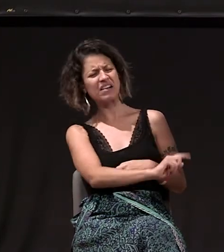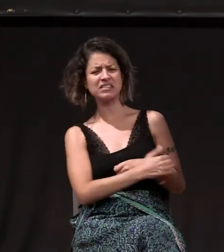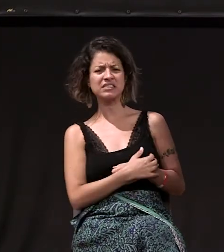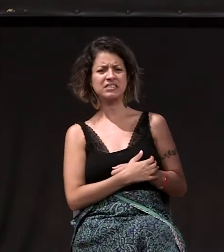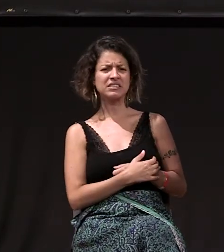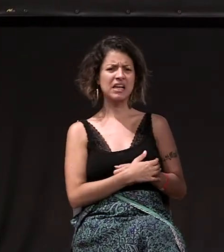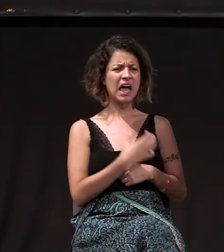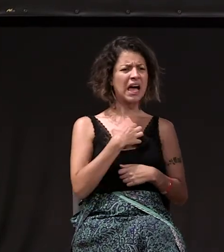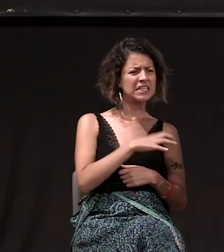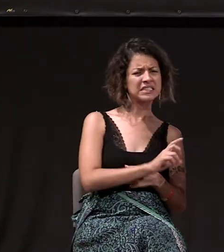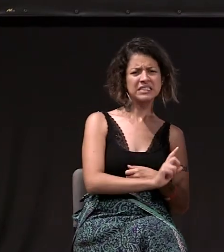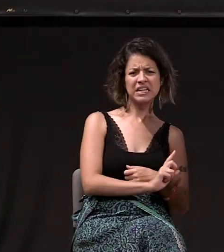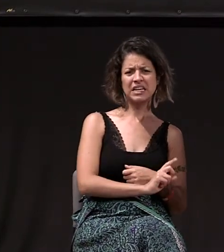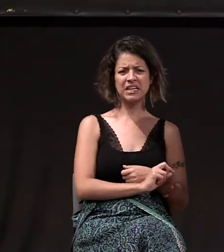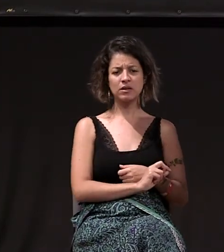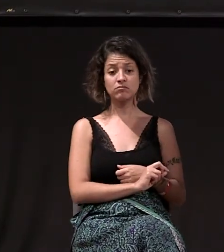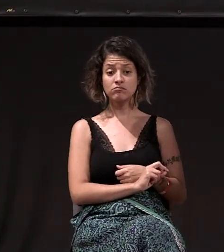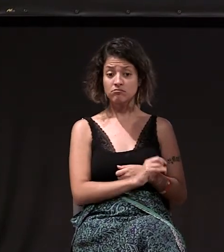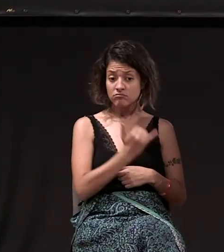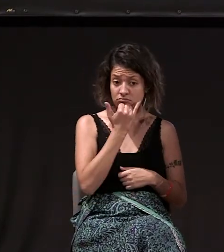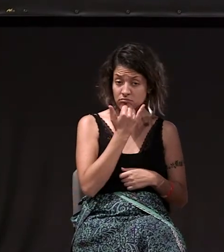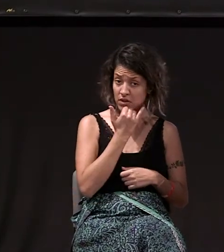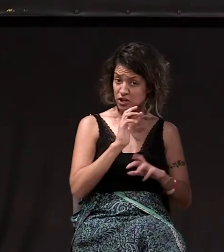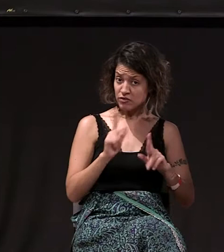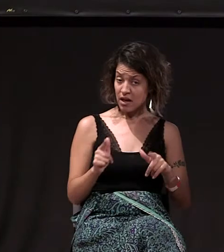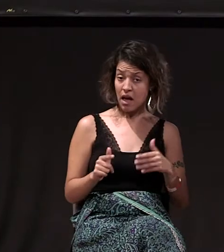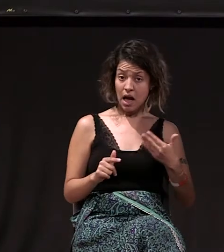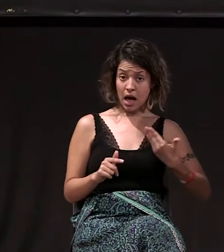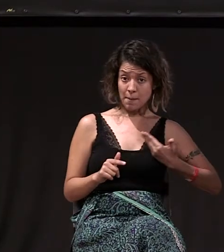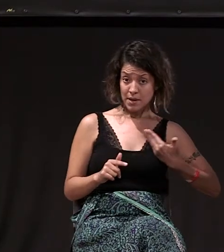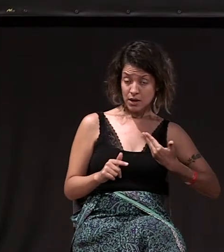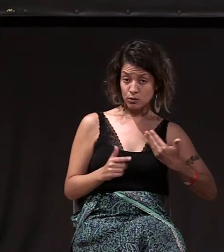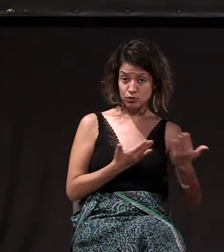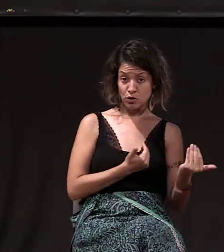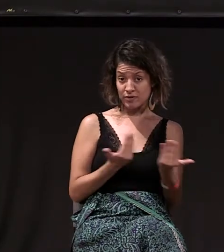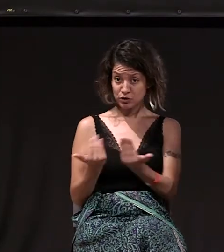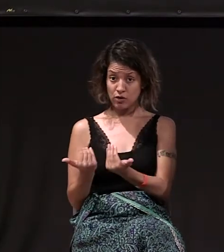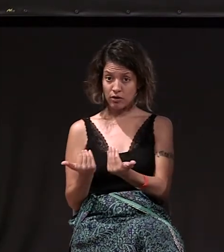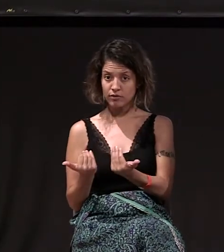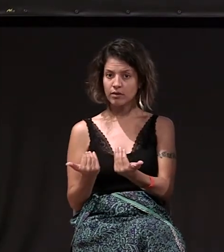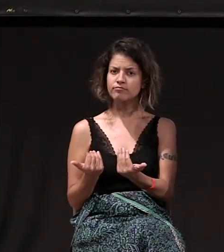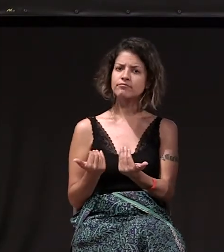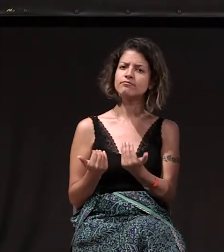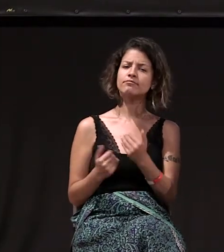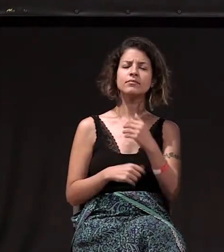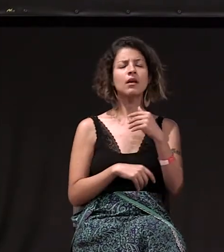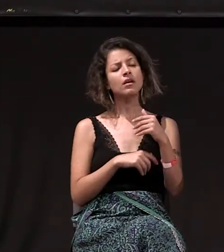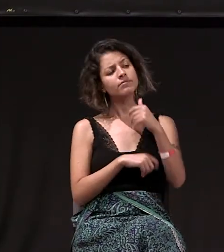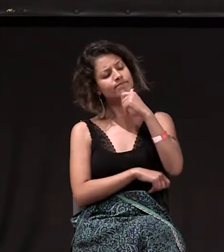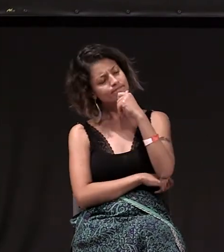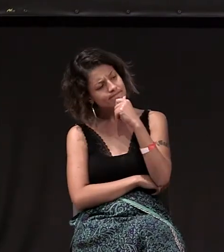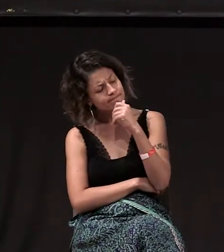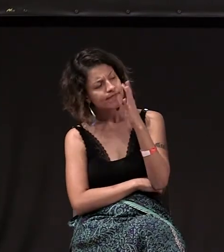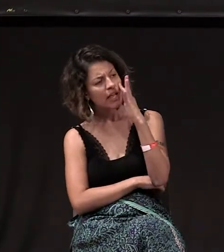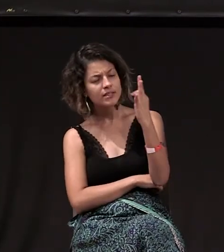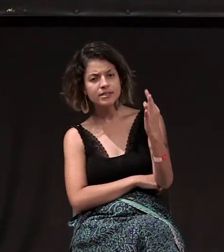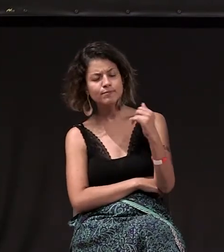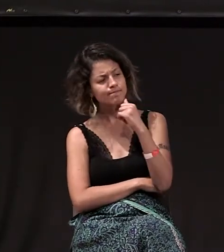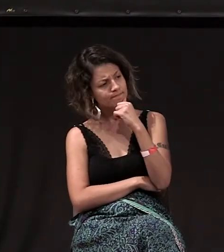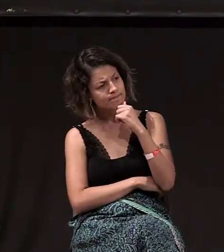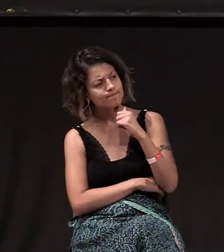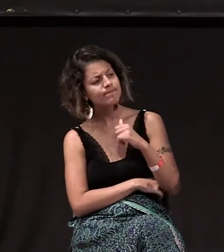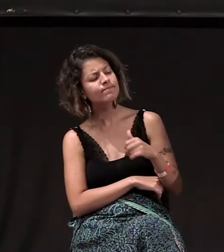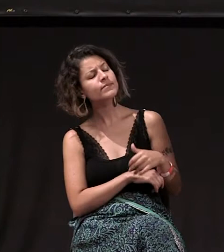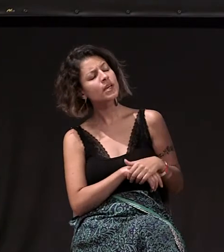aquilo. E amigo e amiga escutam, faz pergunta. Então, por isso que tem que ser capacitado. Jovens, para